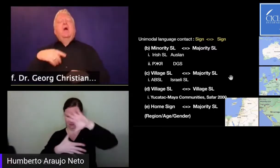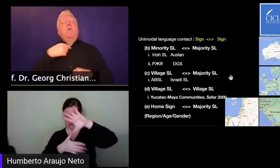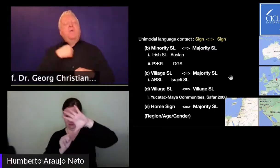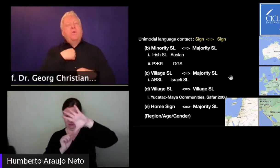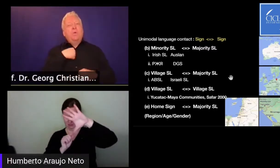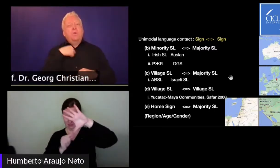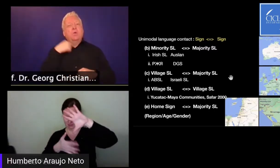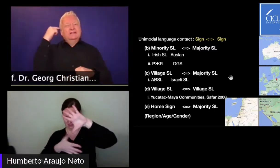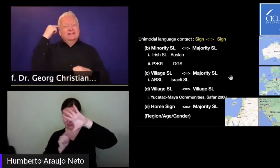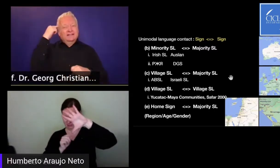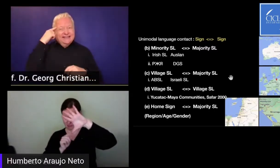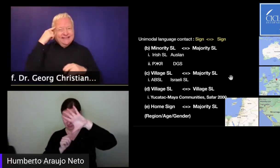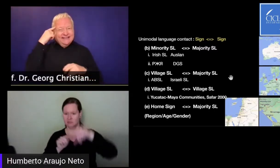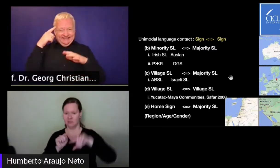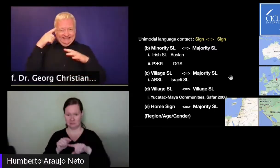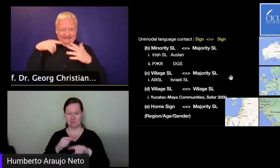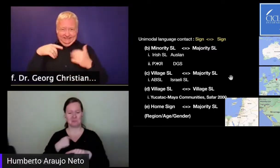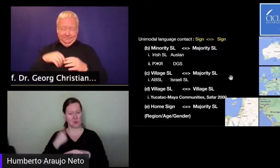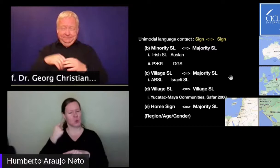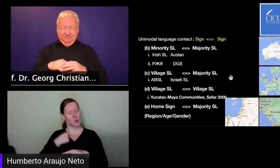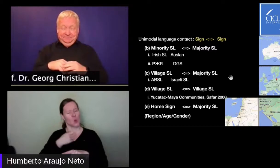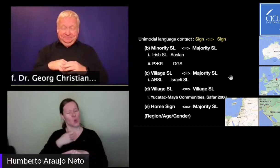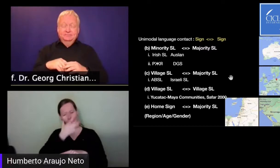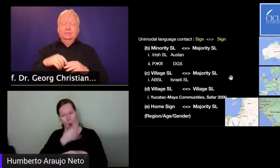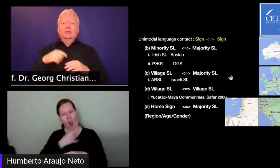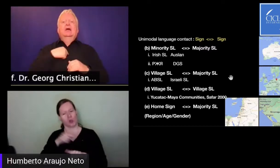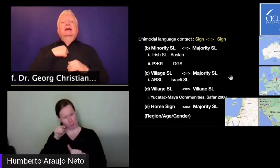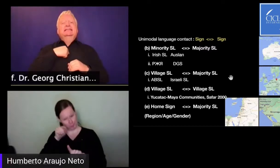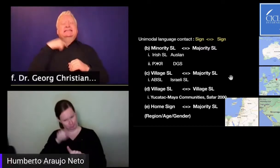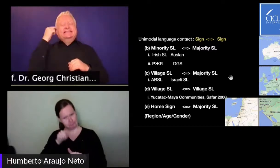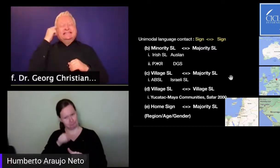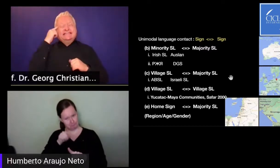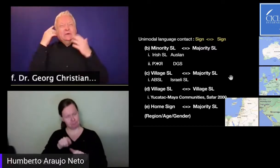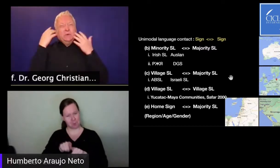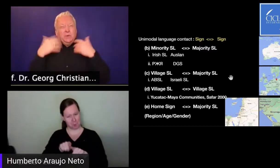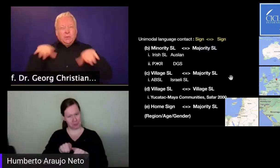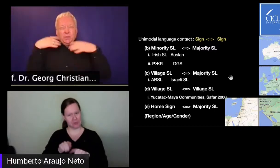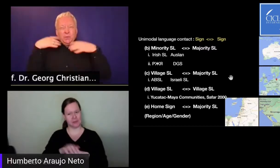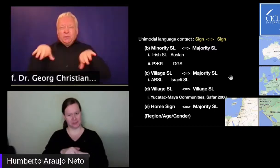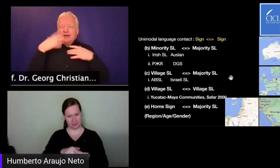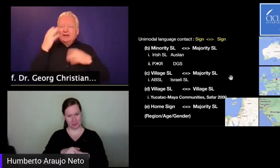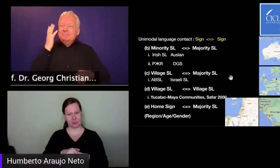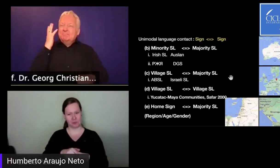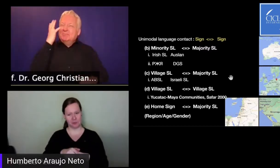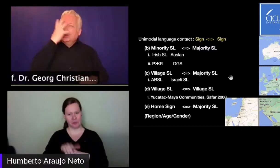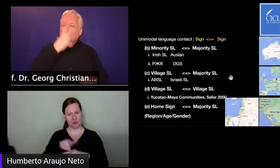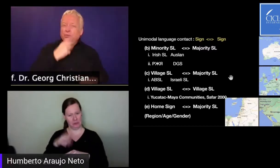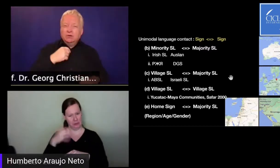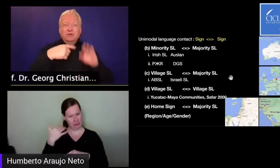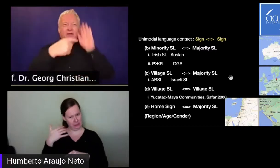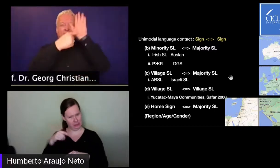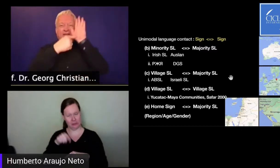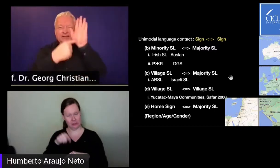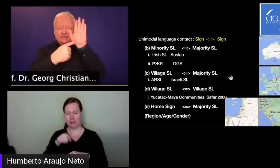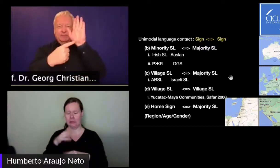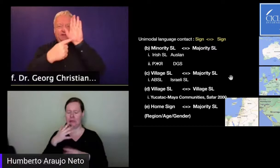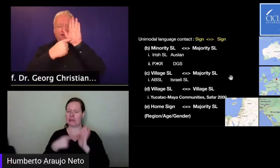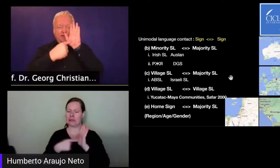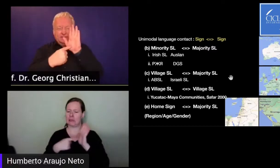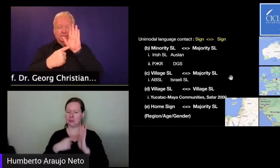Então, é um caso que aparece em Nicarágua, que você pode ver aí nesse mapa, tem estudos bastante famosos nesse